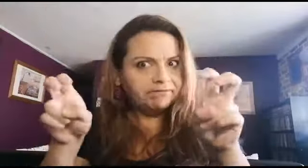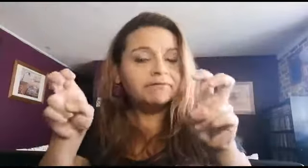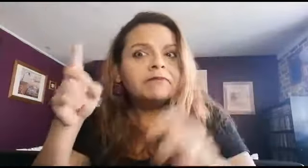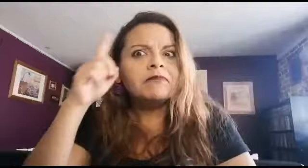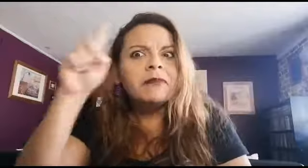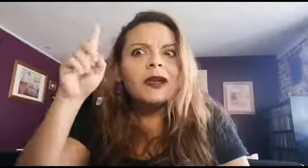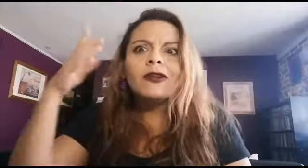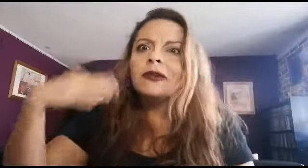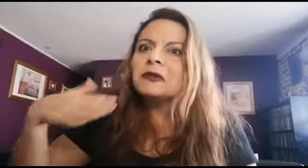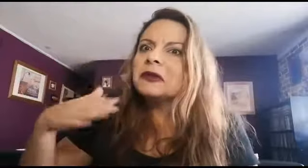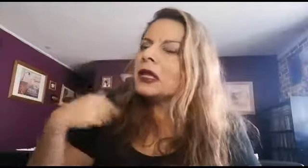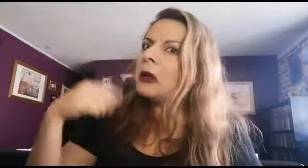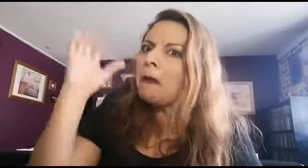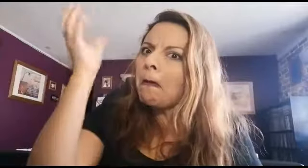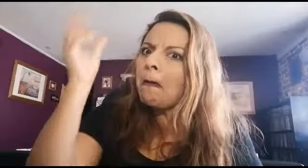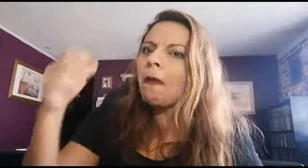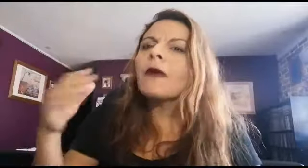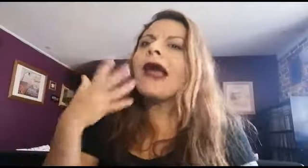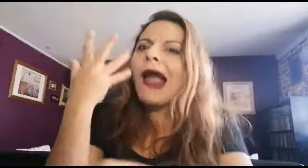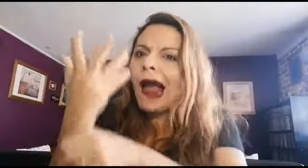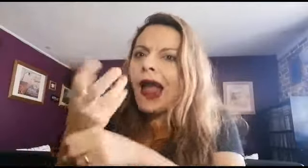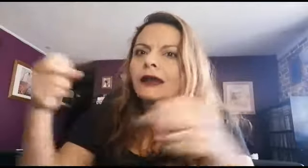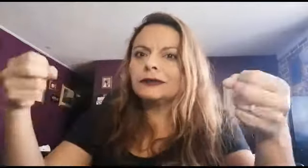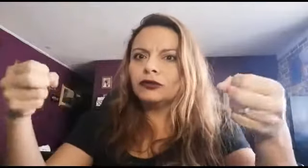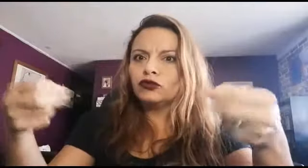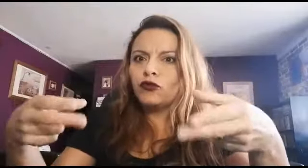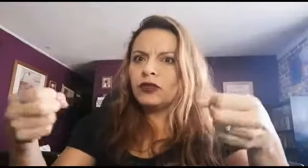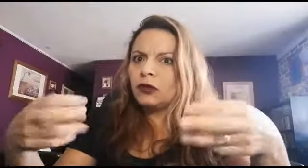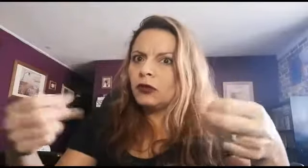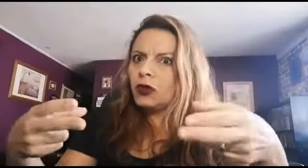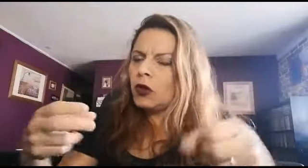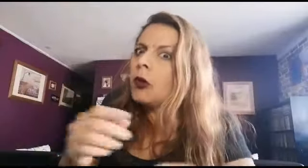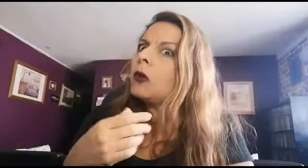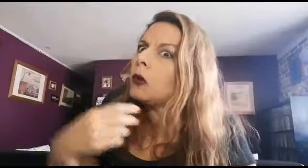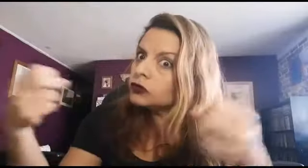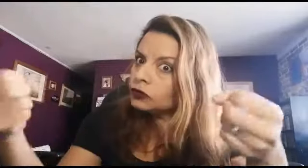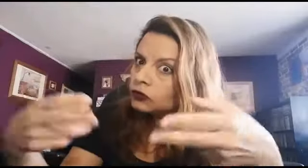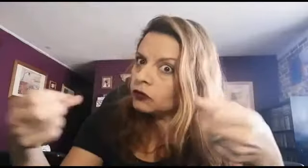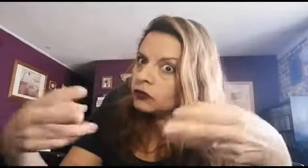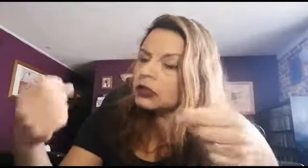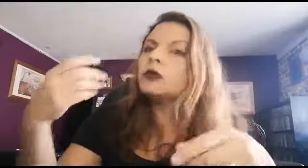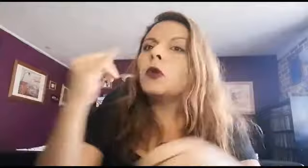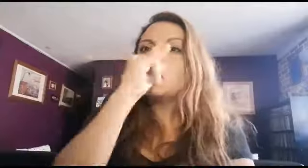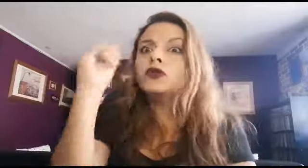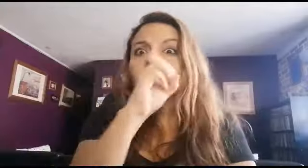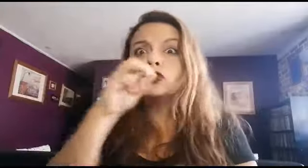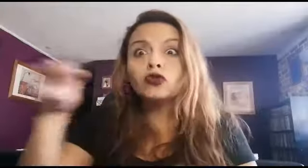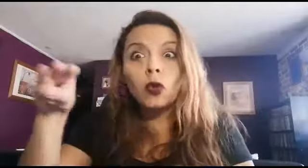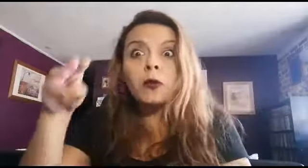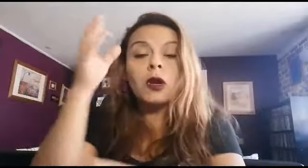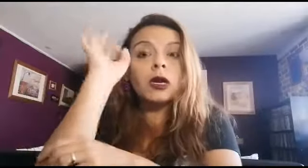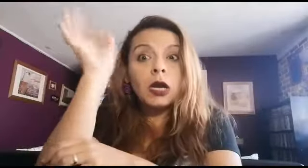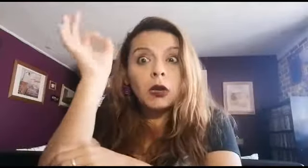señas americanas y también lengua del sistema de cine internacional pero lo que yo no sabía era que en un se podía utilizar un sistema